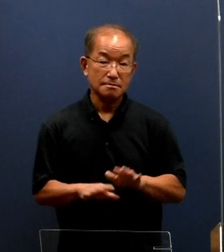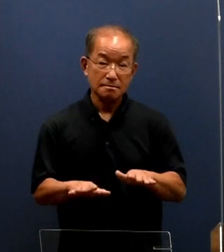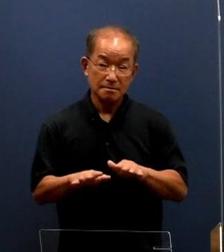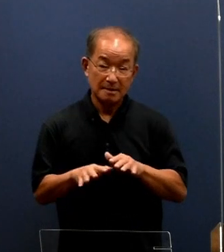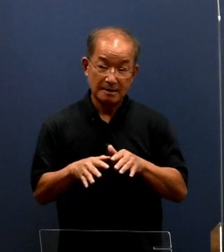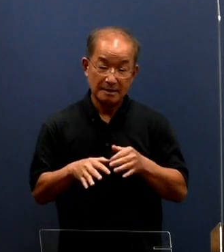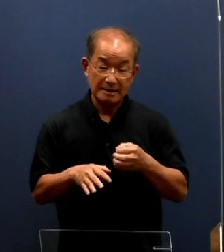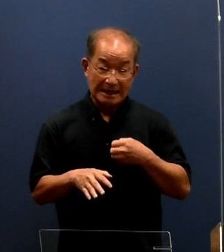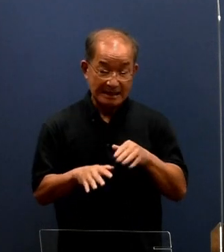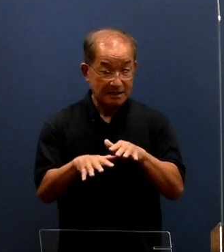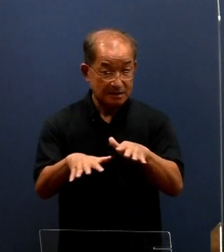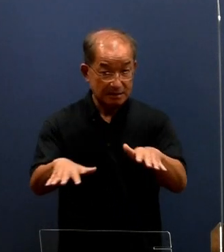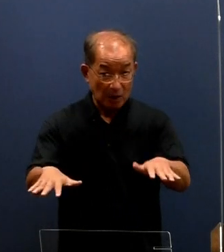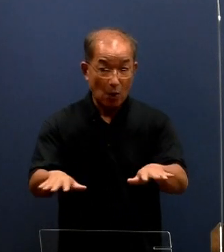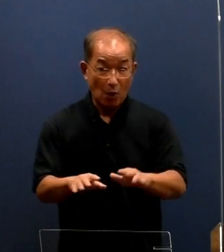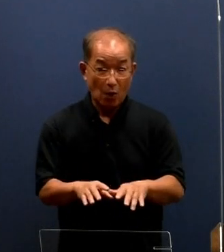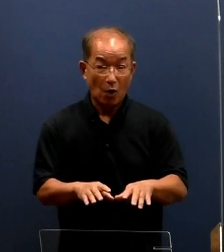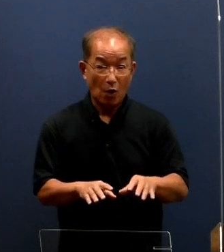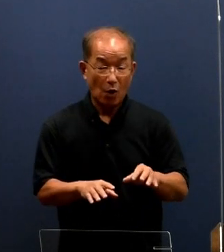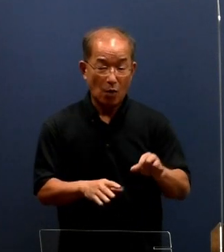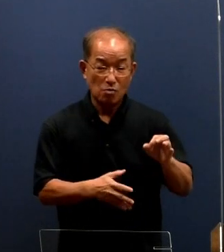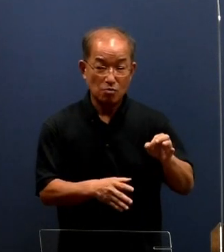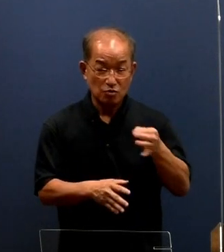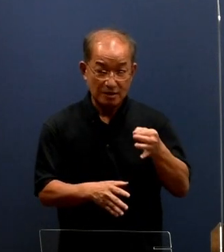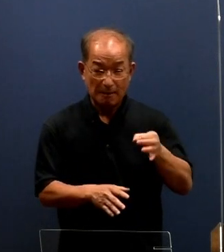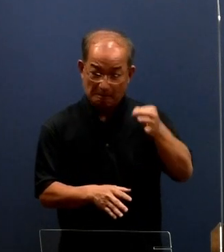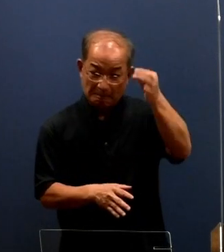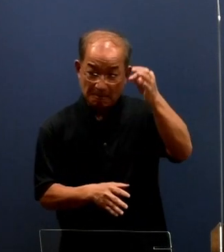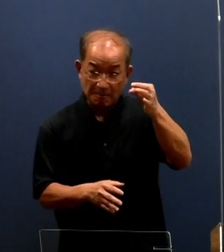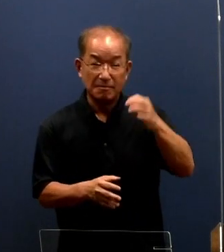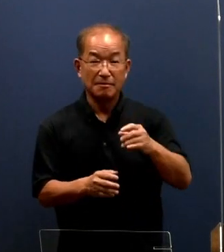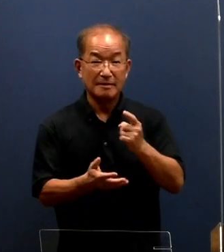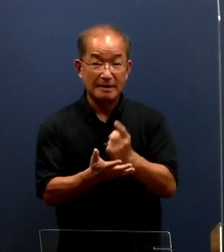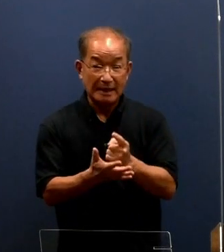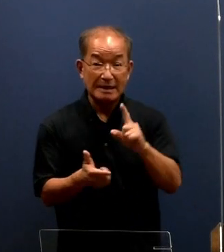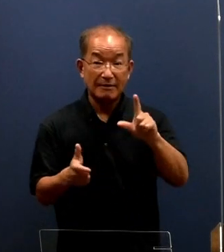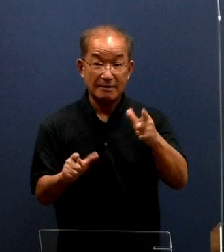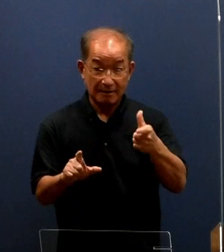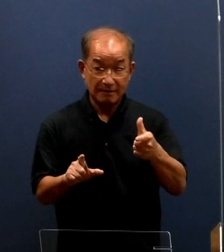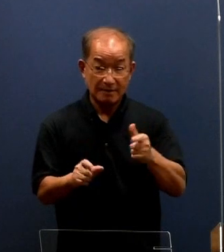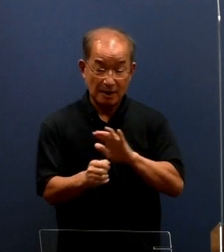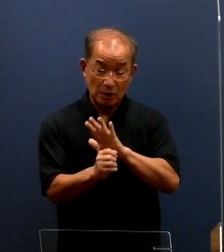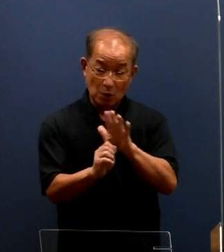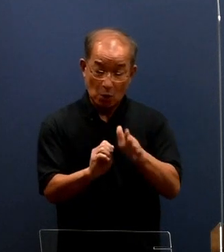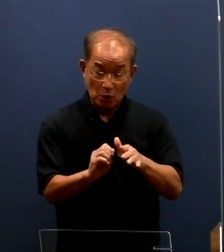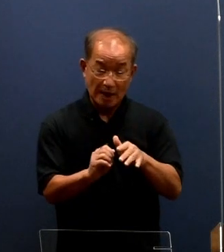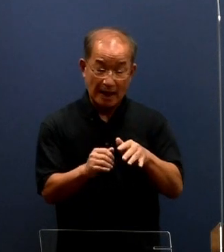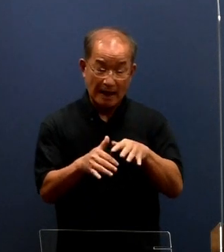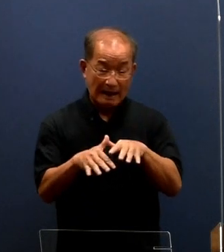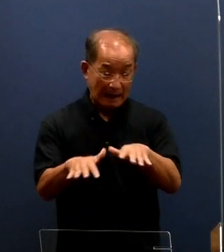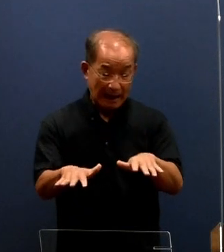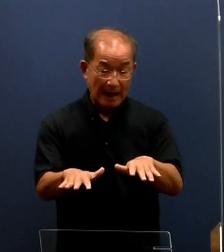と、物価高、資源高だけではなくて、コロナの今回の第7波